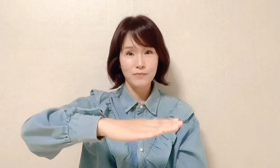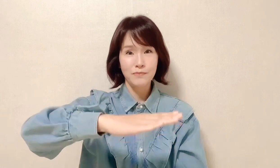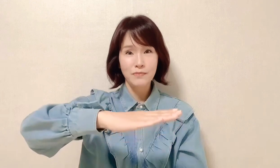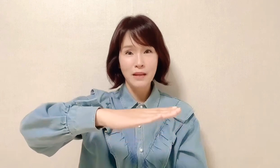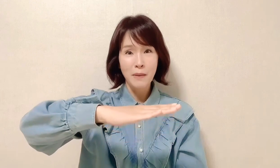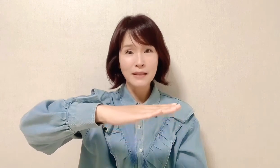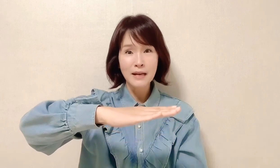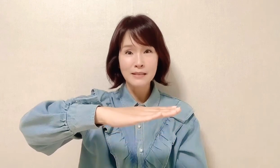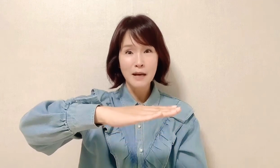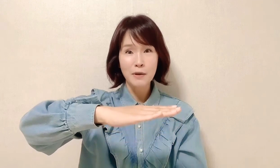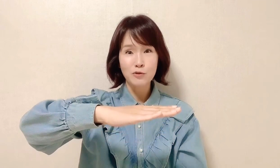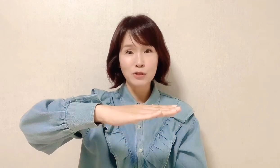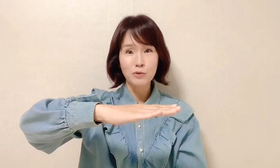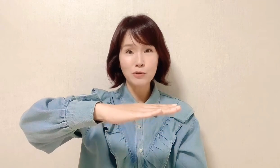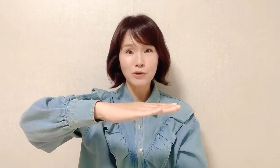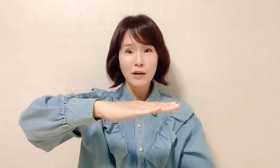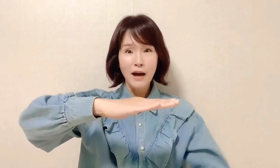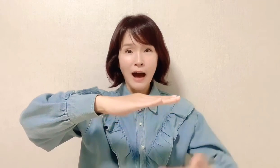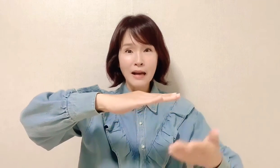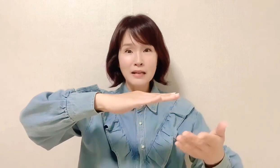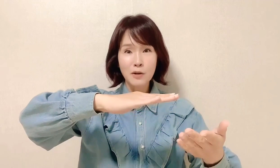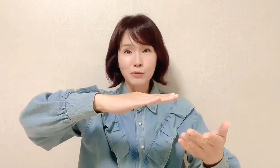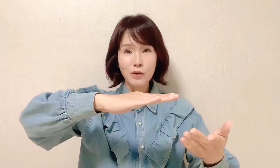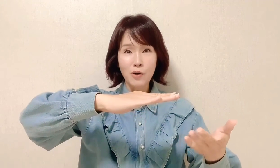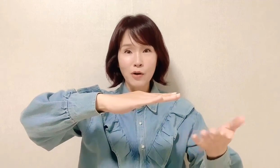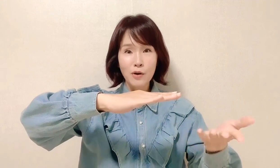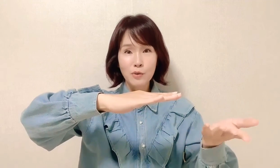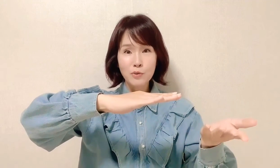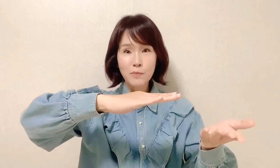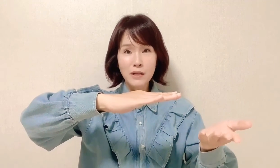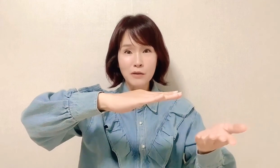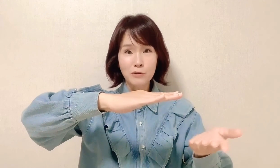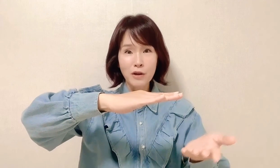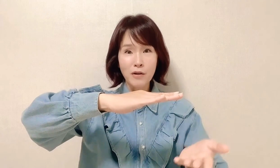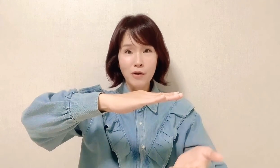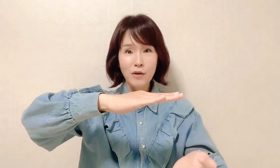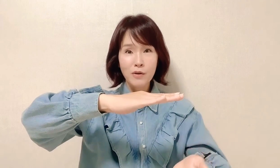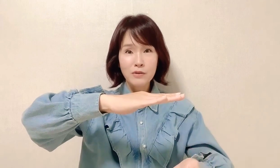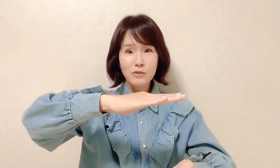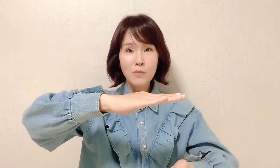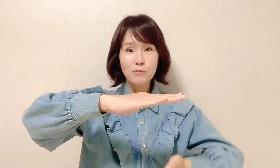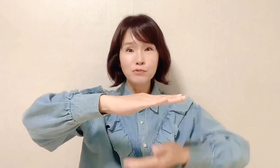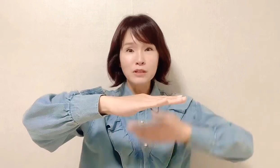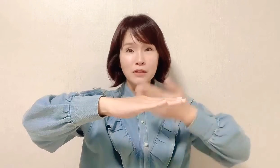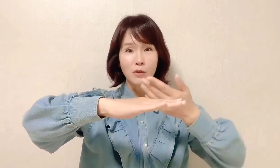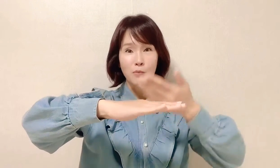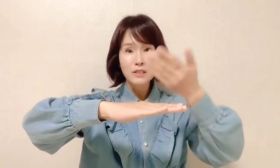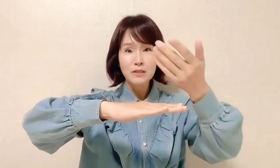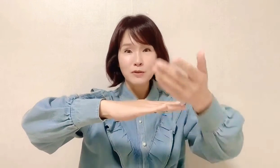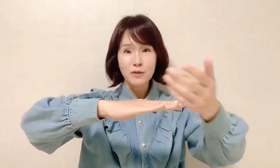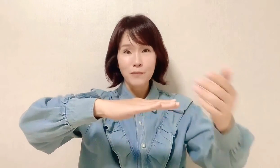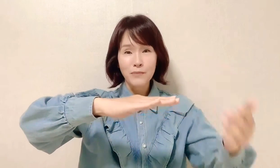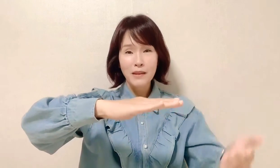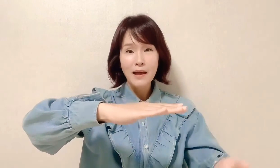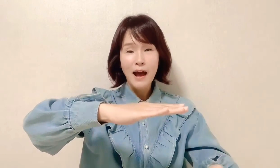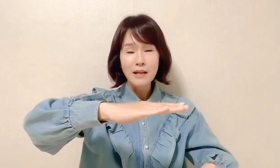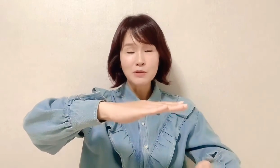이렇게 바닥을 잡아주시고 아래에서부터 이 손바닥으로요. 정말 물이 이렇게 넘치는 것처럼